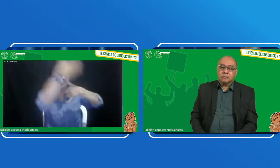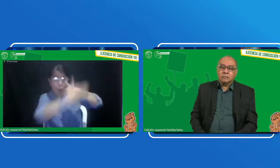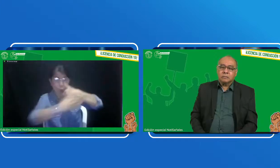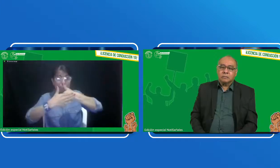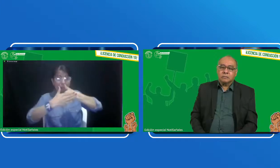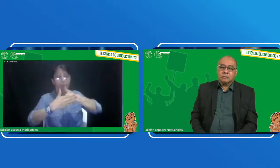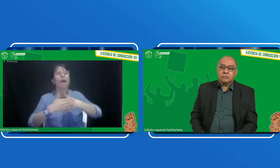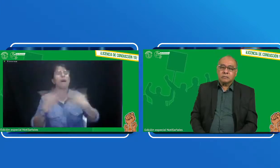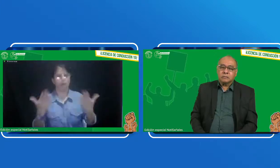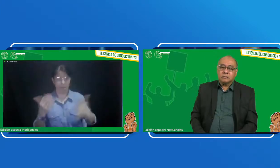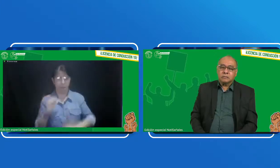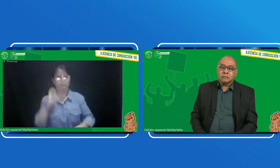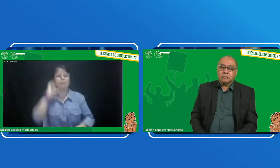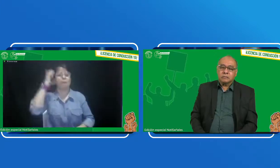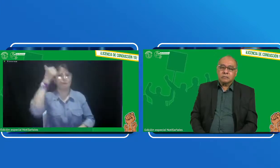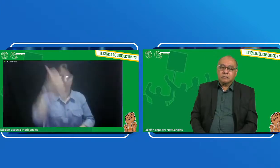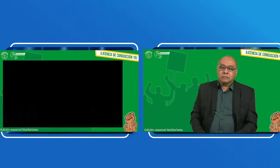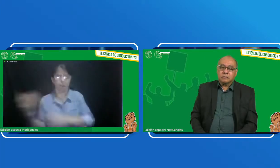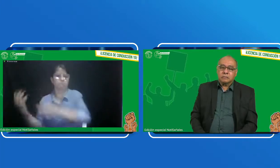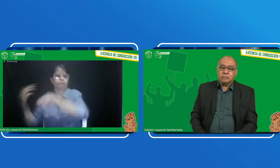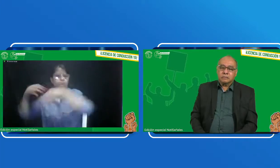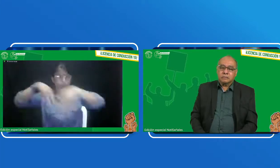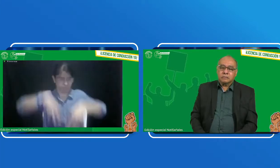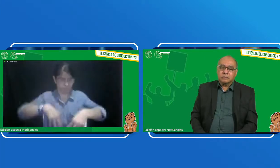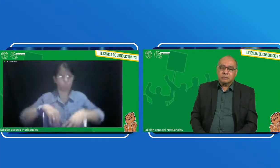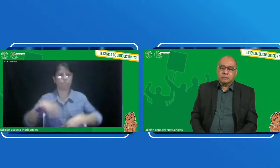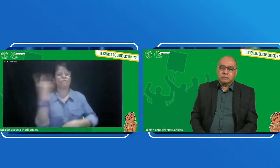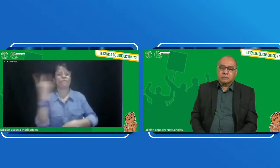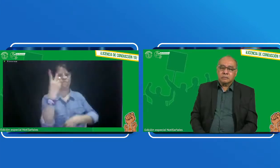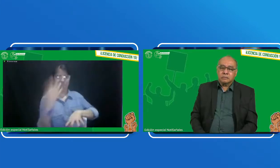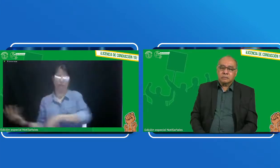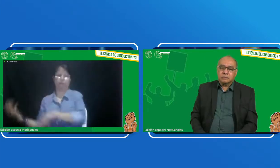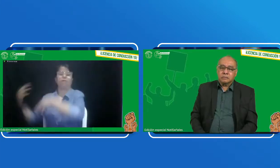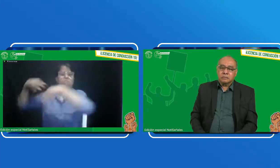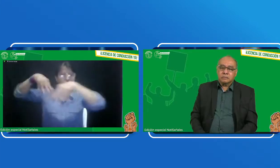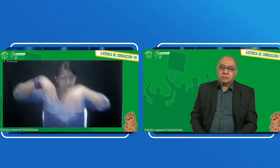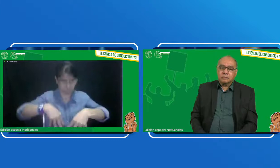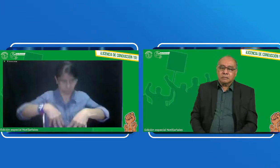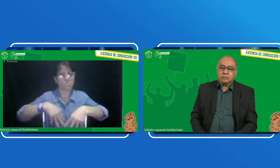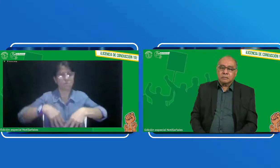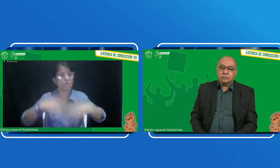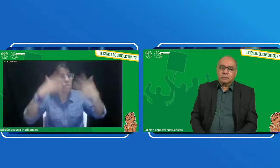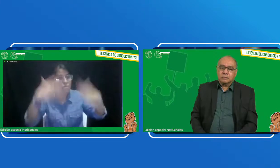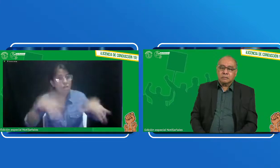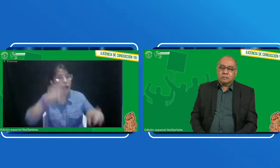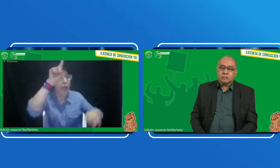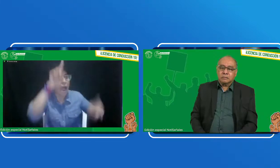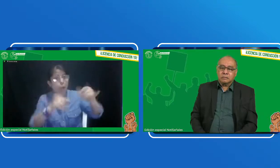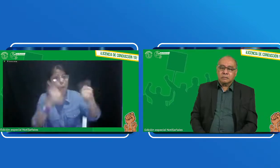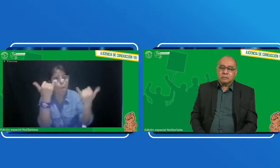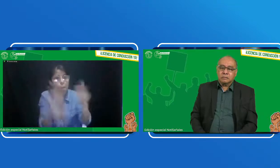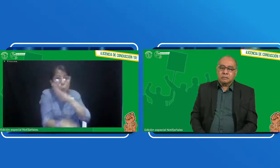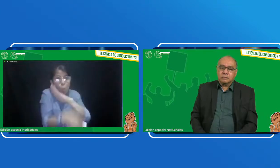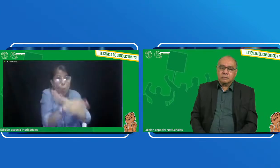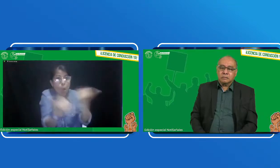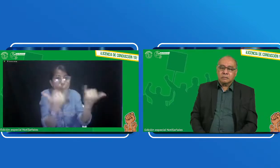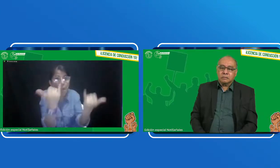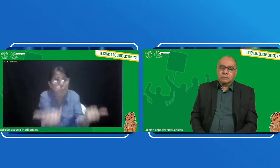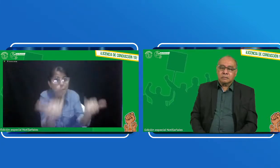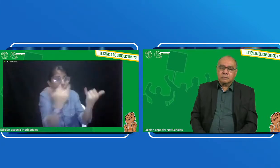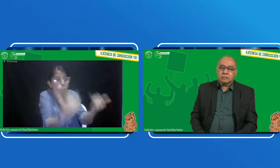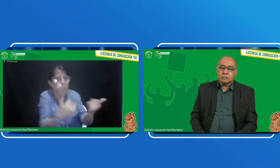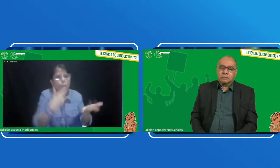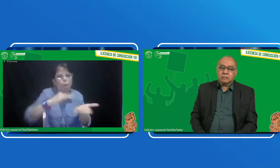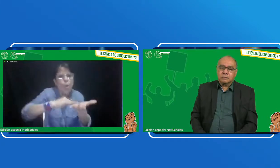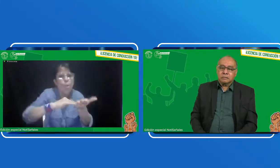FENASCOL. Entonces, para todas aquellas personas que vengan de otros lugares u otras latitudes del territorio